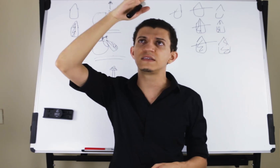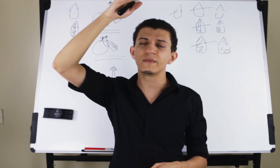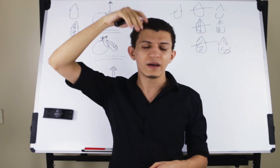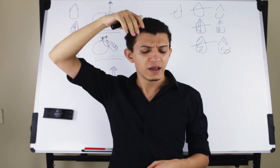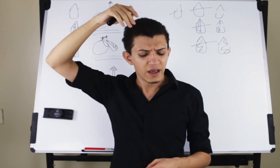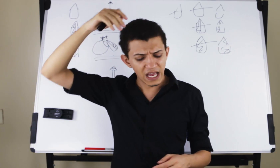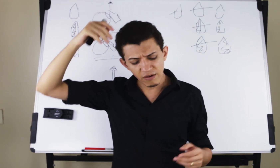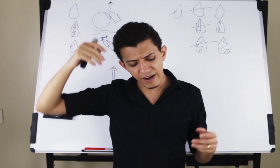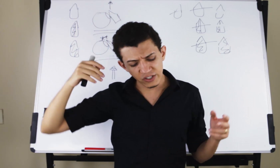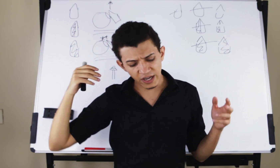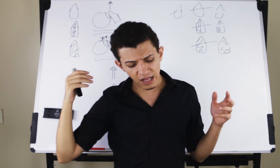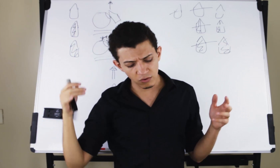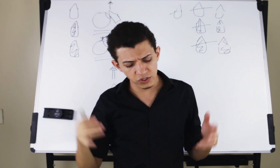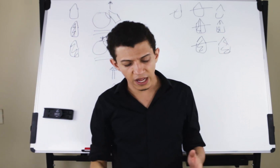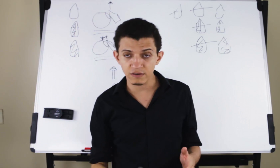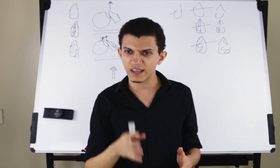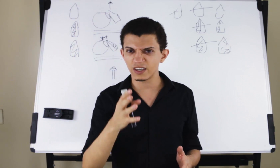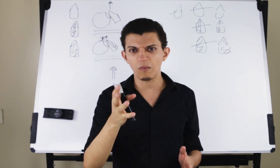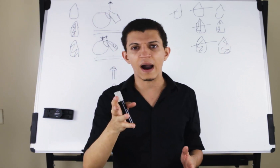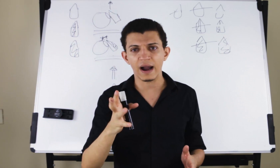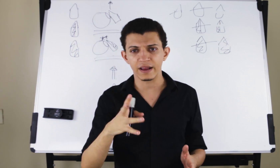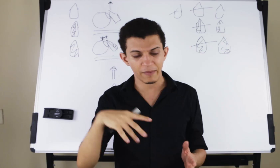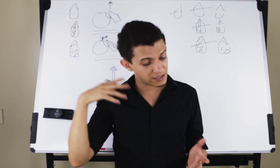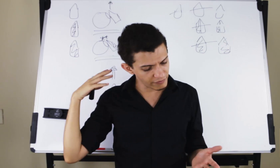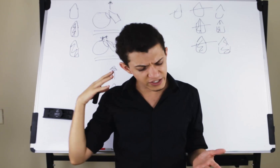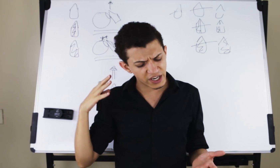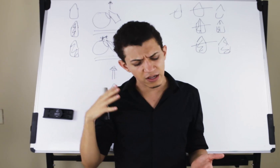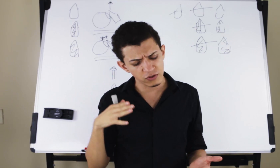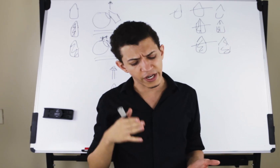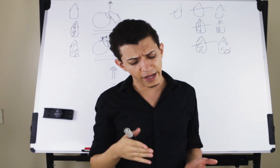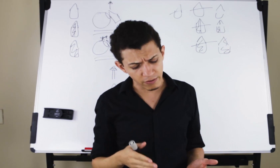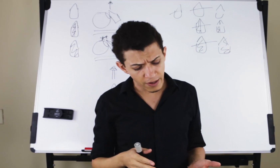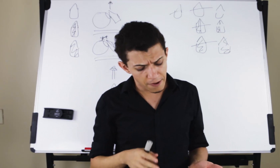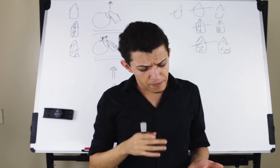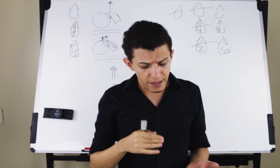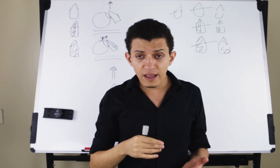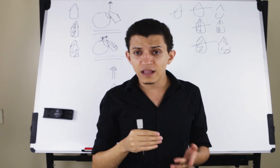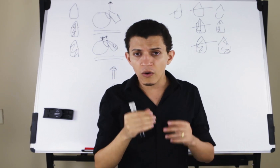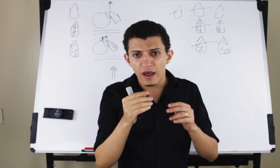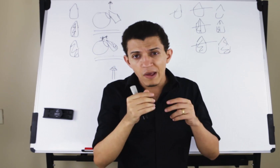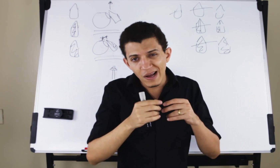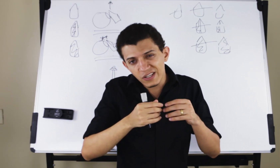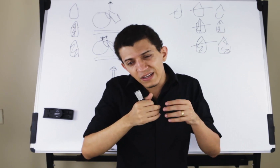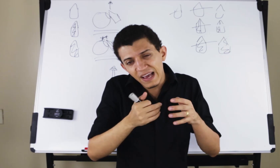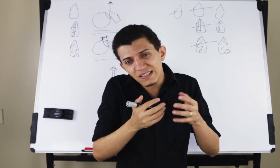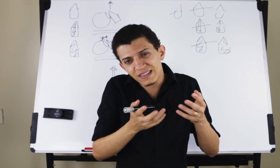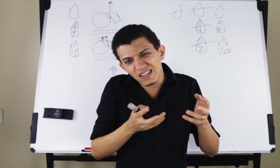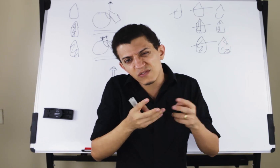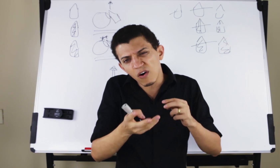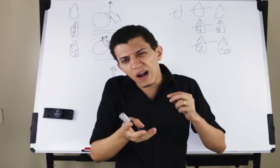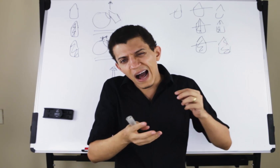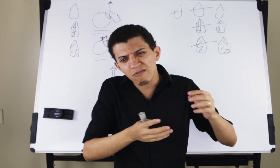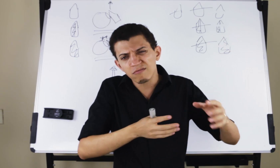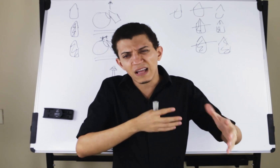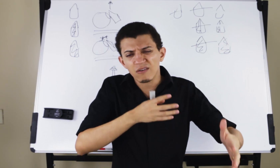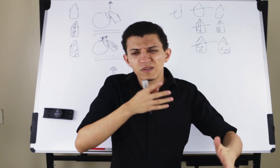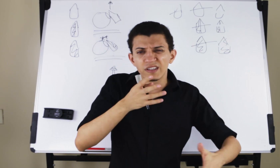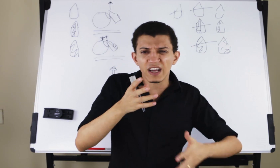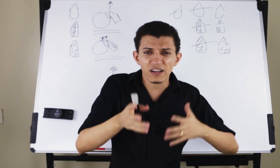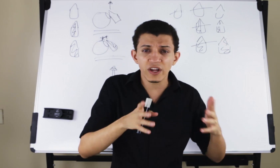cima. Ele não vai enxergar tudo direito, a não ser que seja uma águia, né? Mas ele não vai enxergar tudo direito. Então, imagine que esse está desfocado, não está conseguindo enxergar direito,